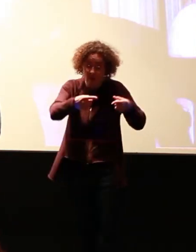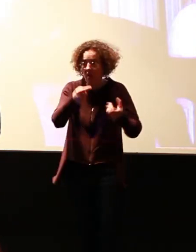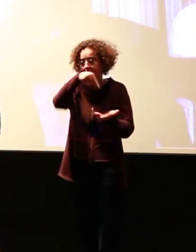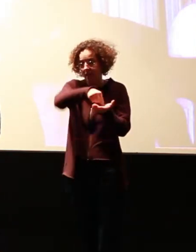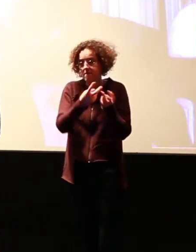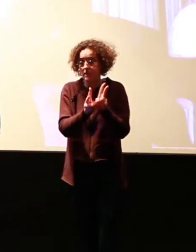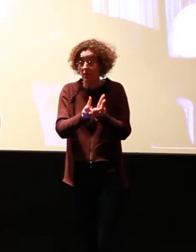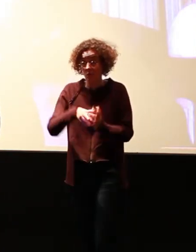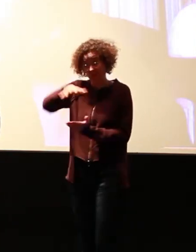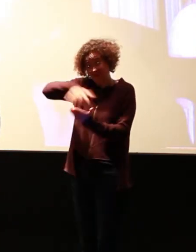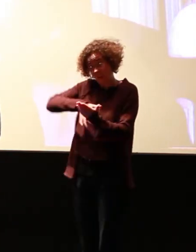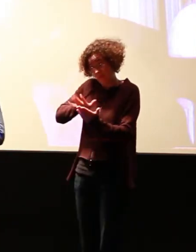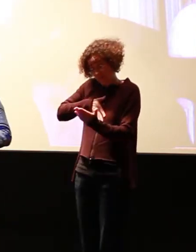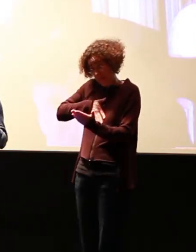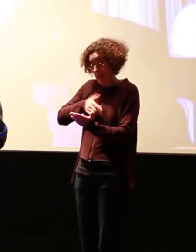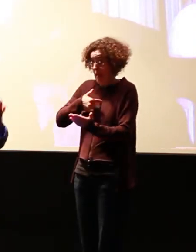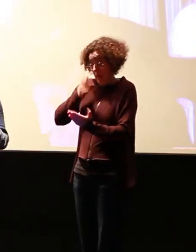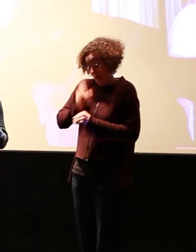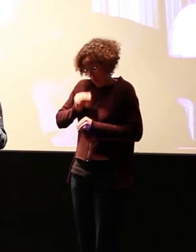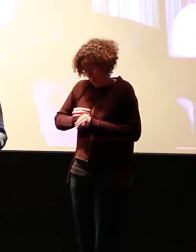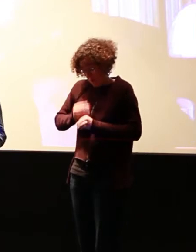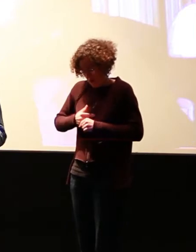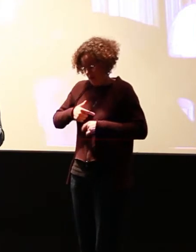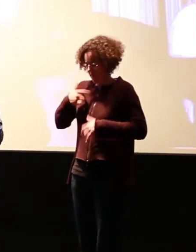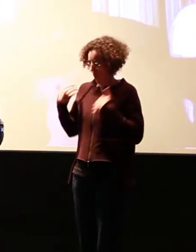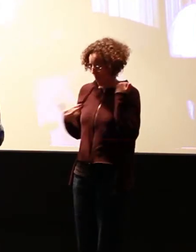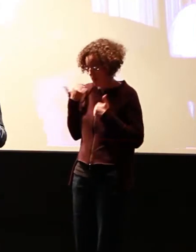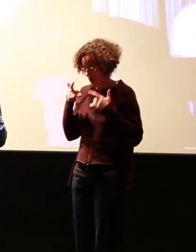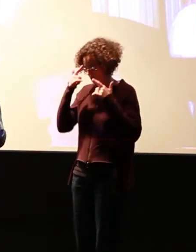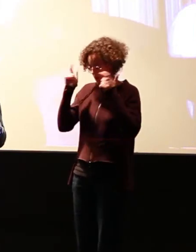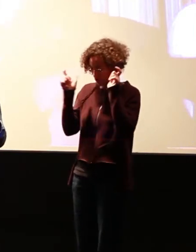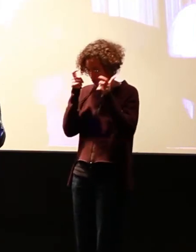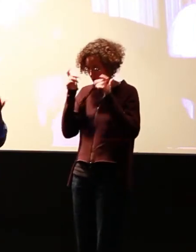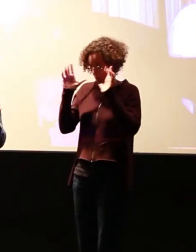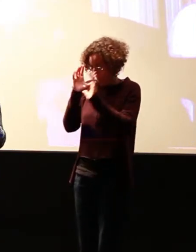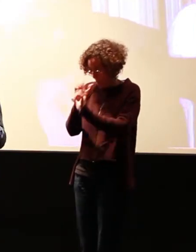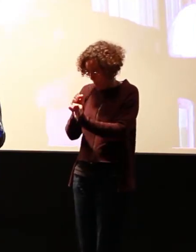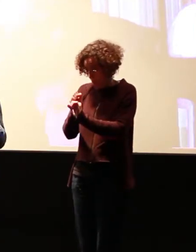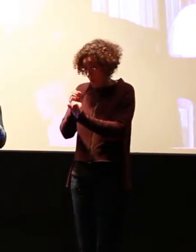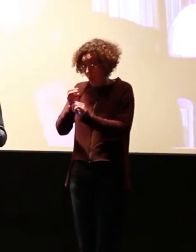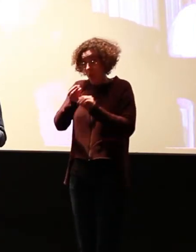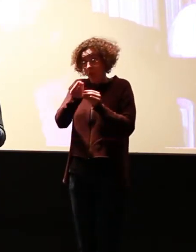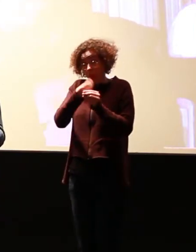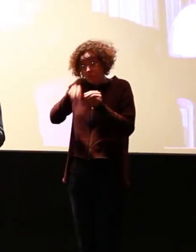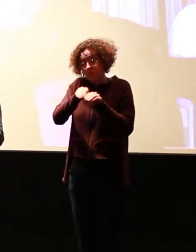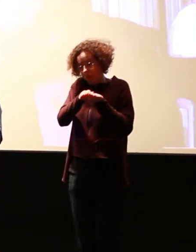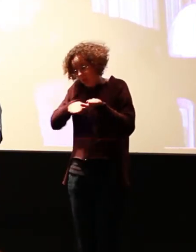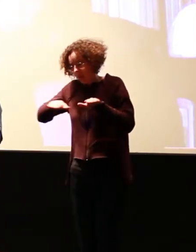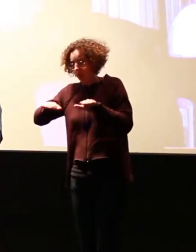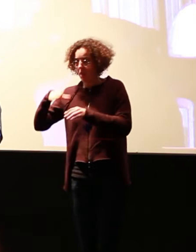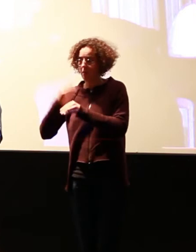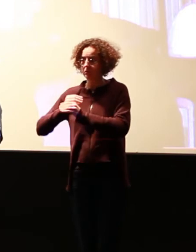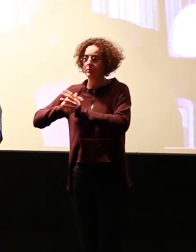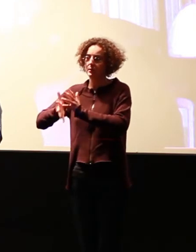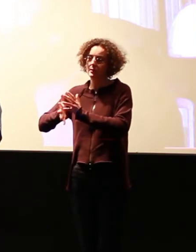mon rôle. Et donc je travaille. Et puis il y avait aussi donc, l'apprentissage de